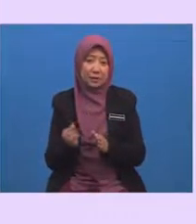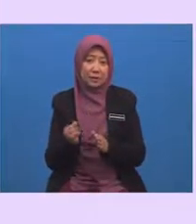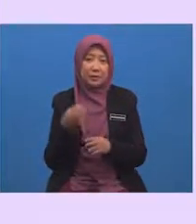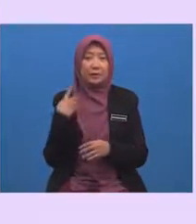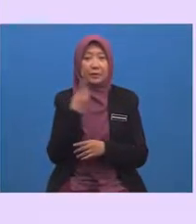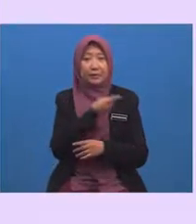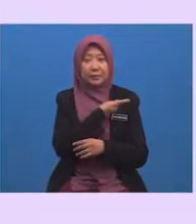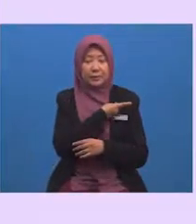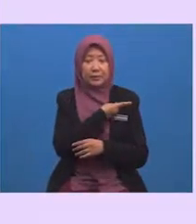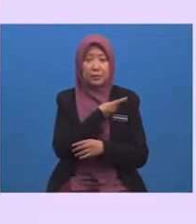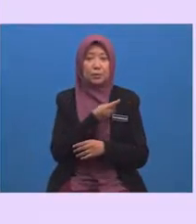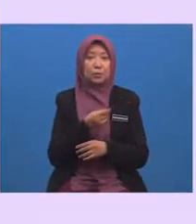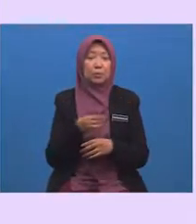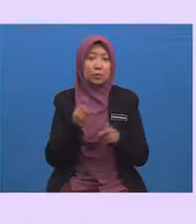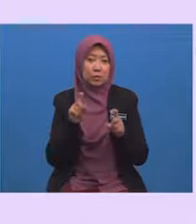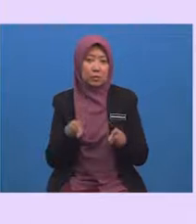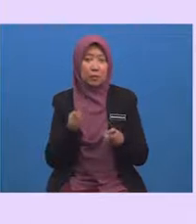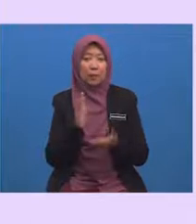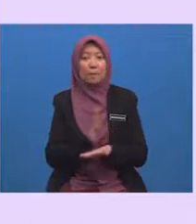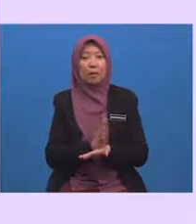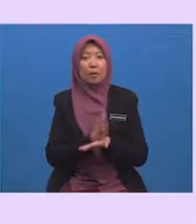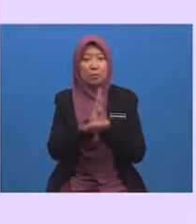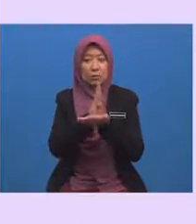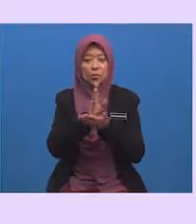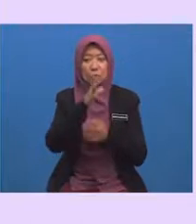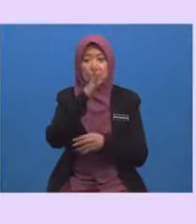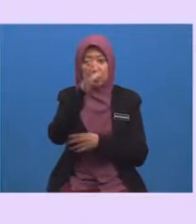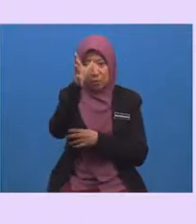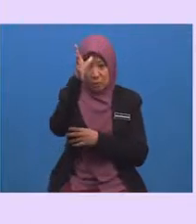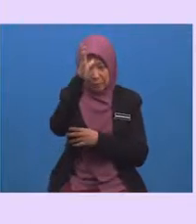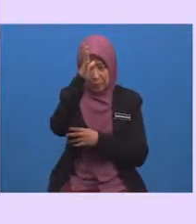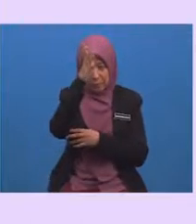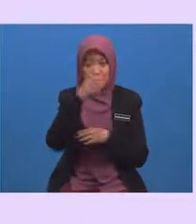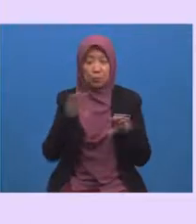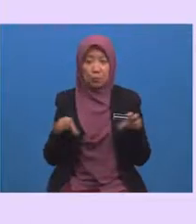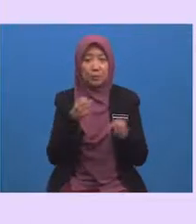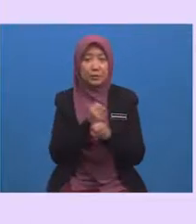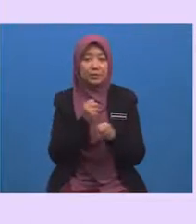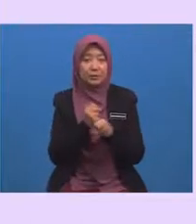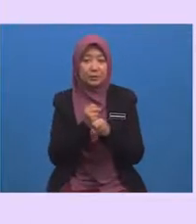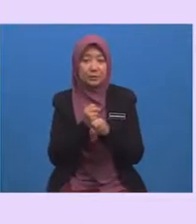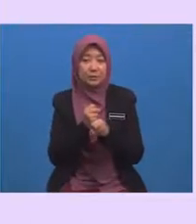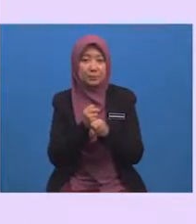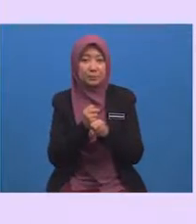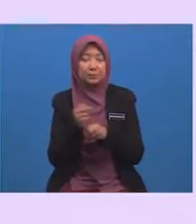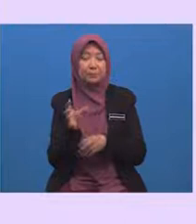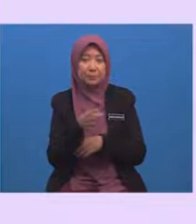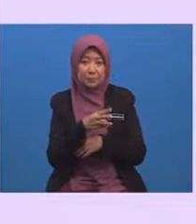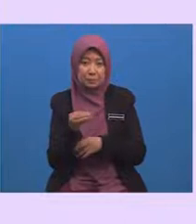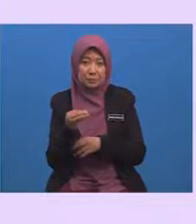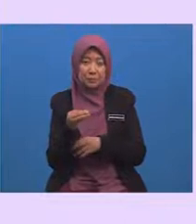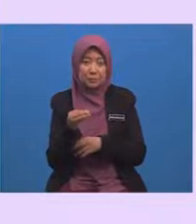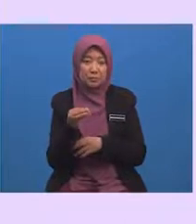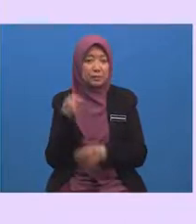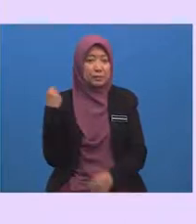juga perlu membantu ibu bapa melakukan kerja-kerja rumah dan juga